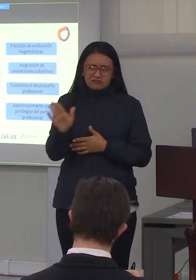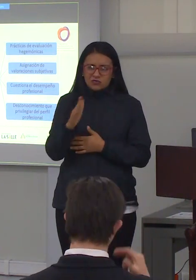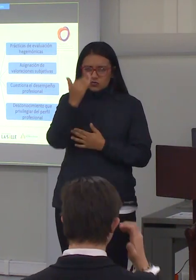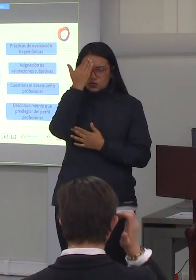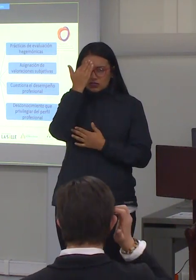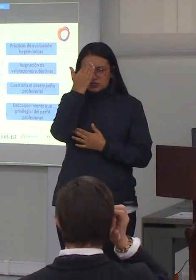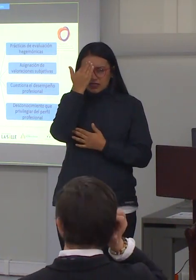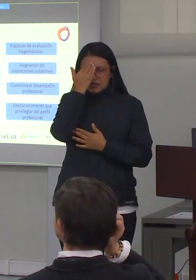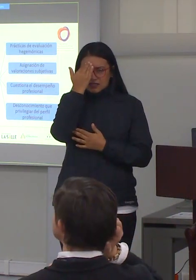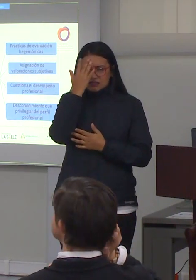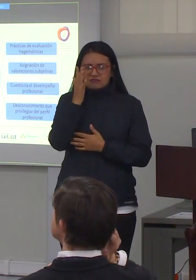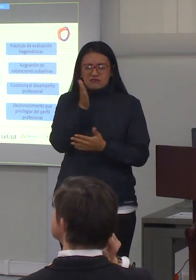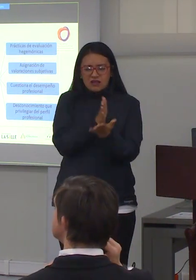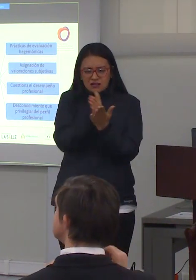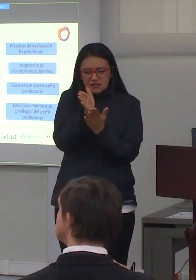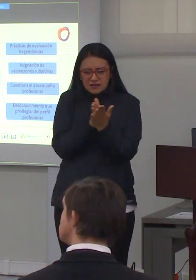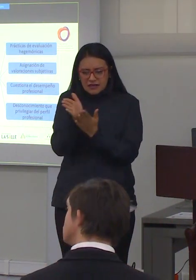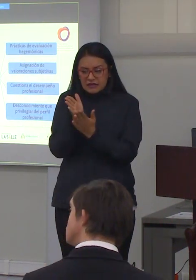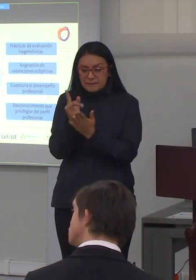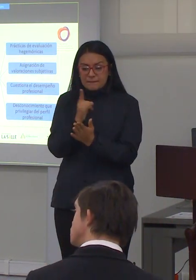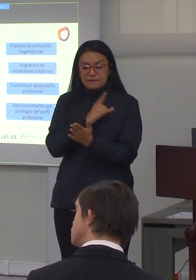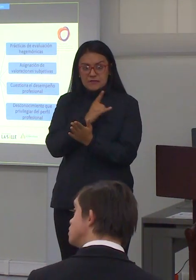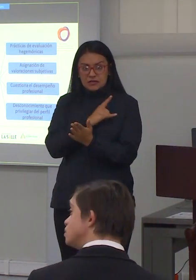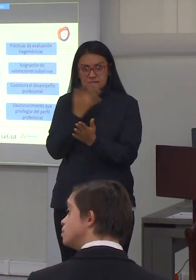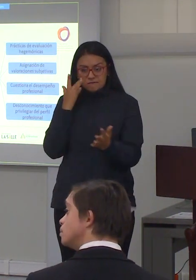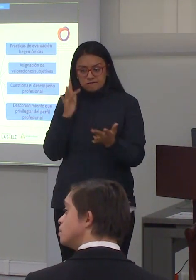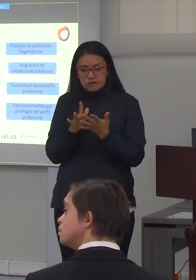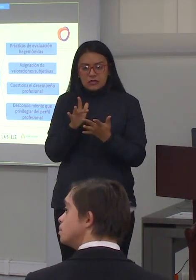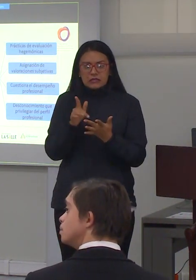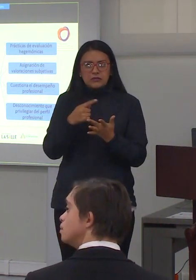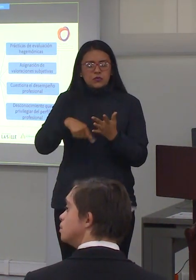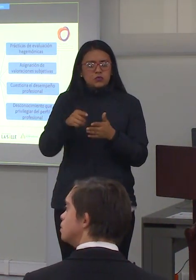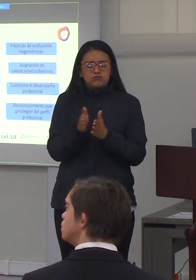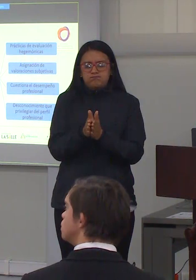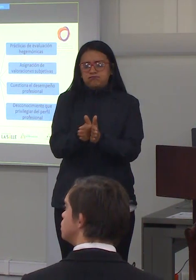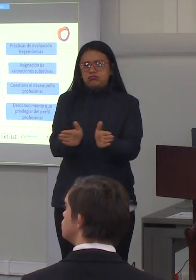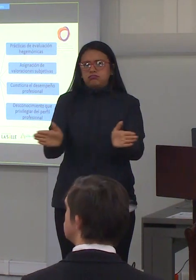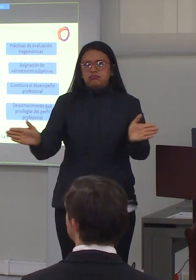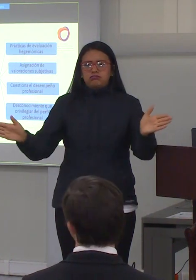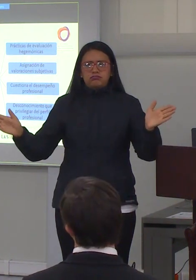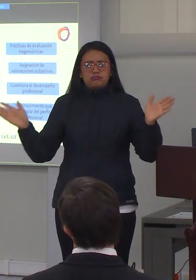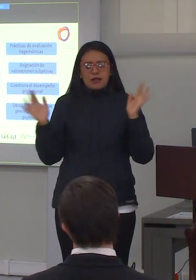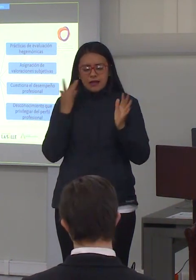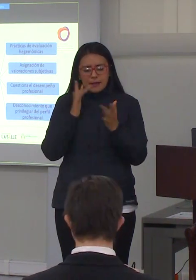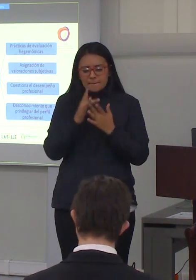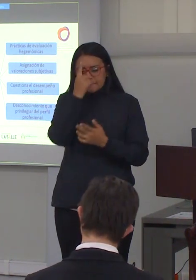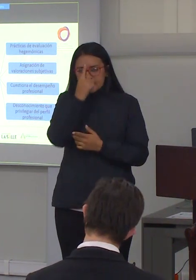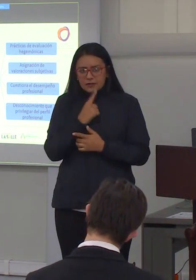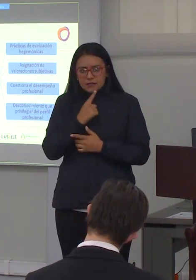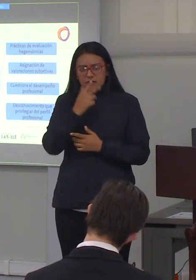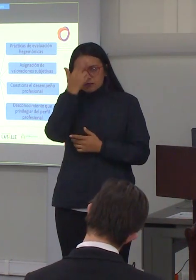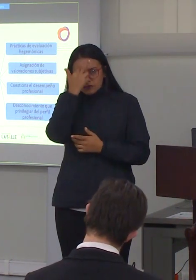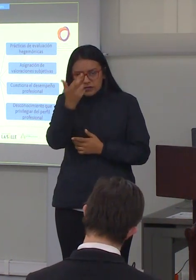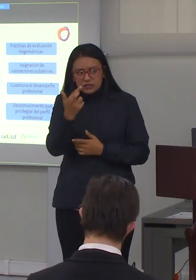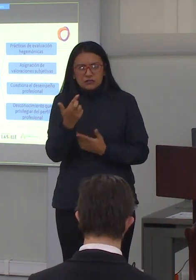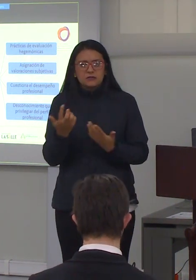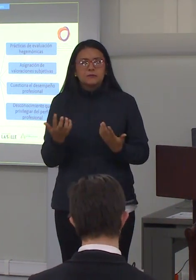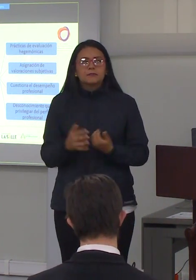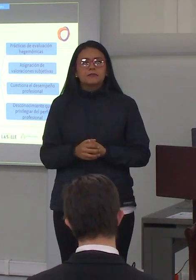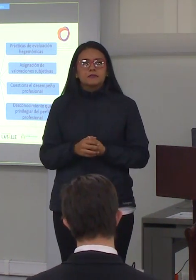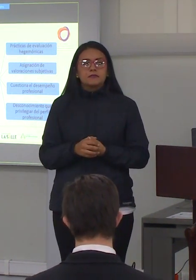los programas académicos en educación superior, entonces, hay una gama con relación al perfil profesional que,